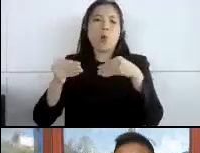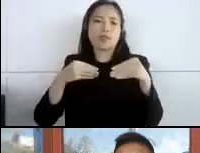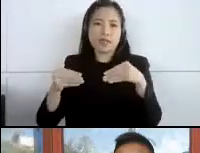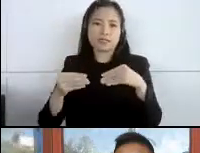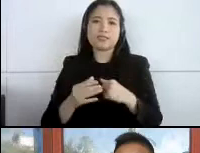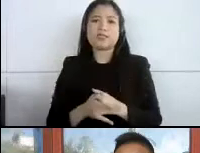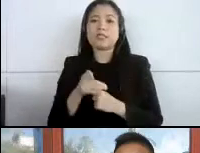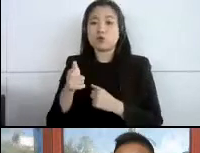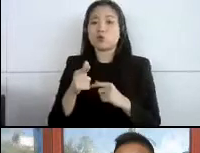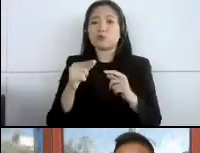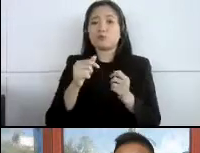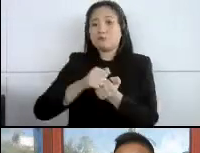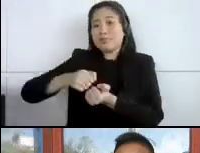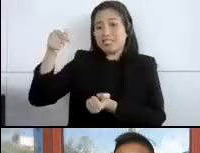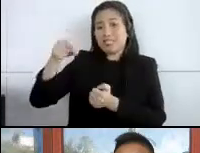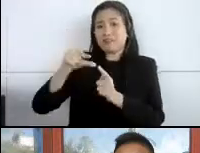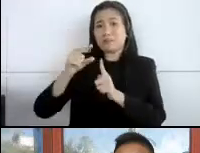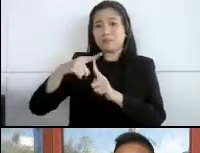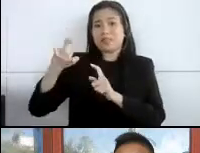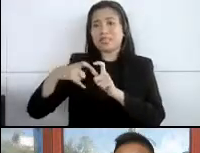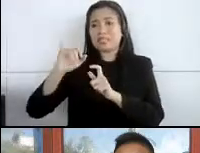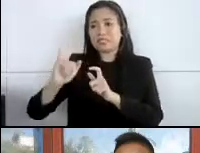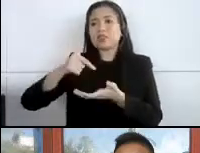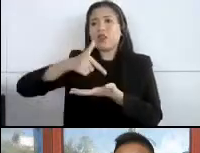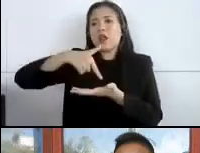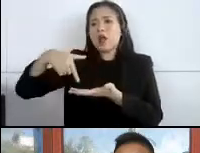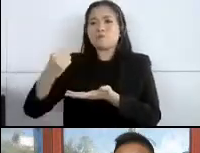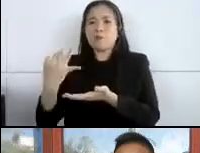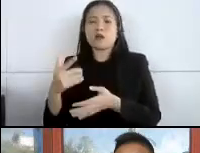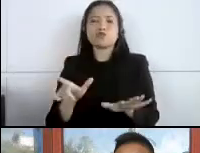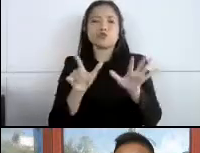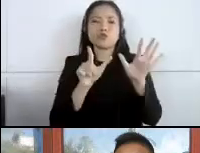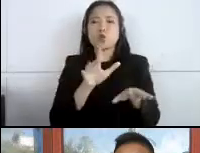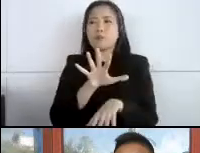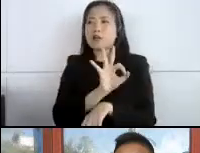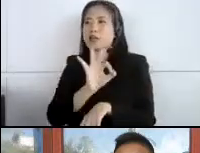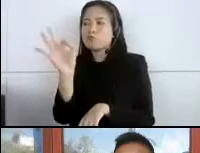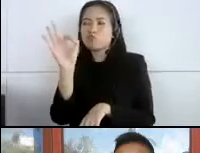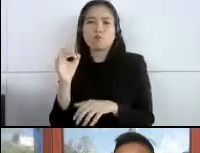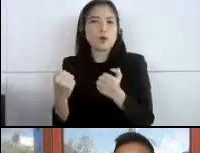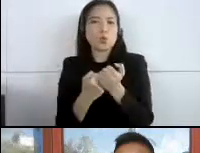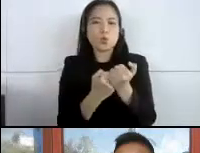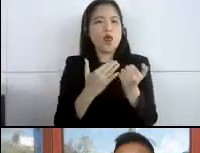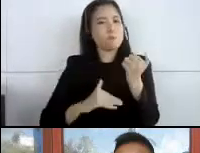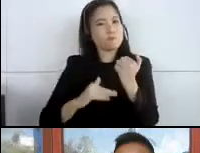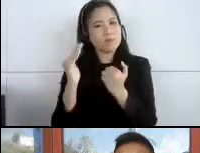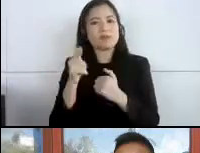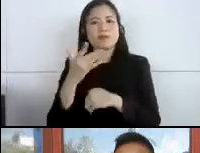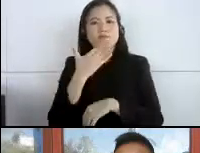telah ditandatangani lebih dari 75.000 pendukung. Terima kasih pada